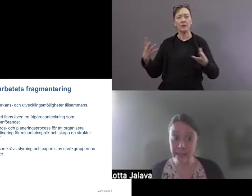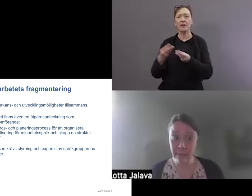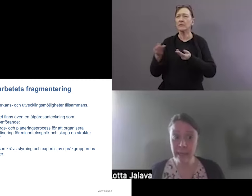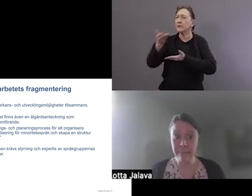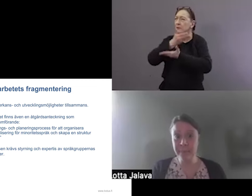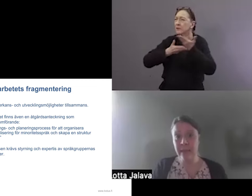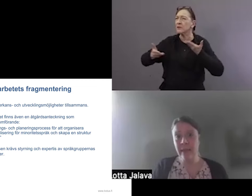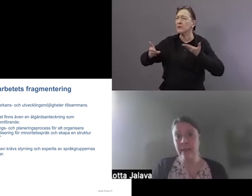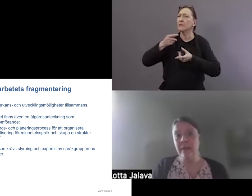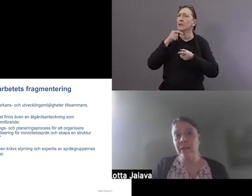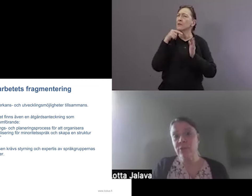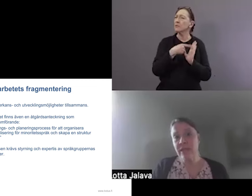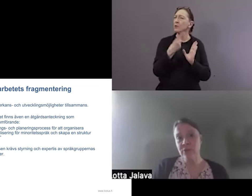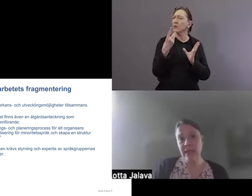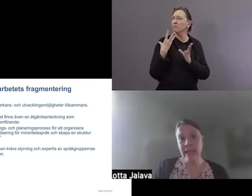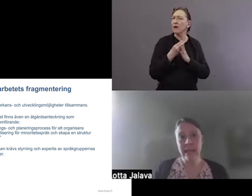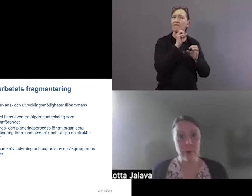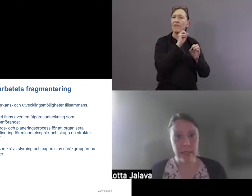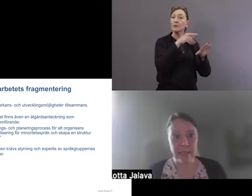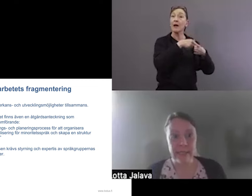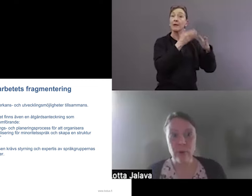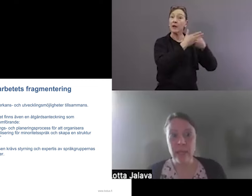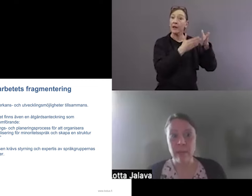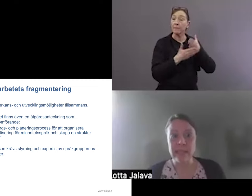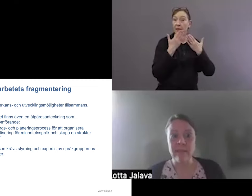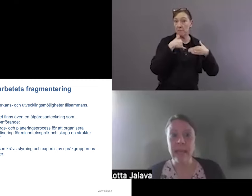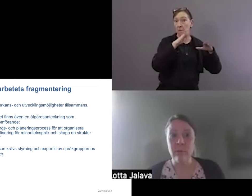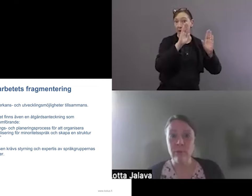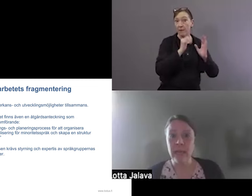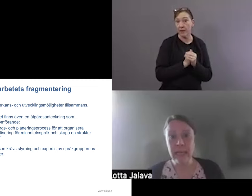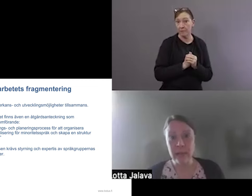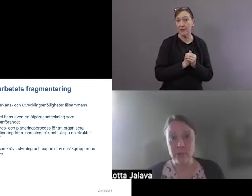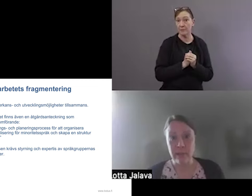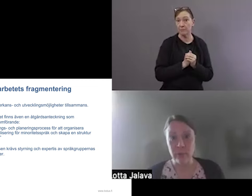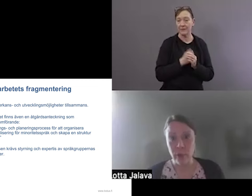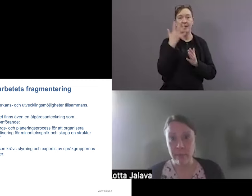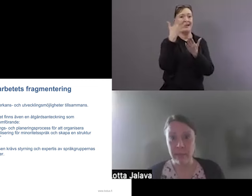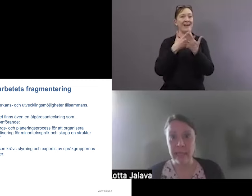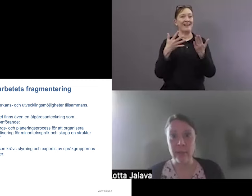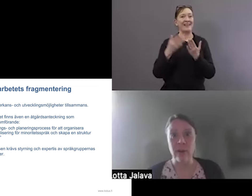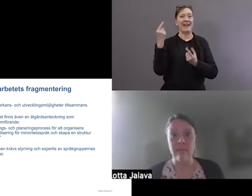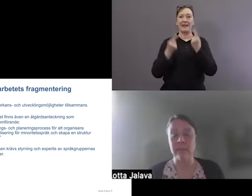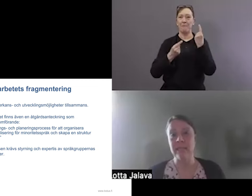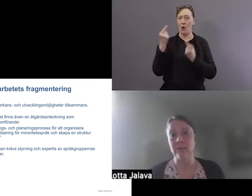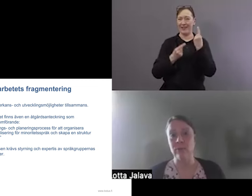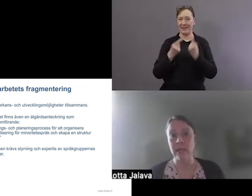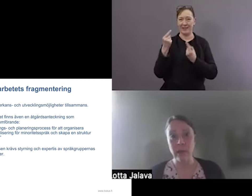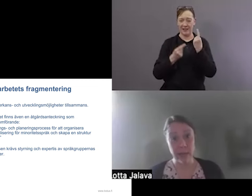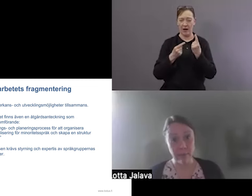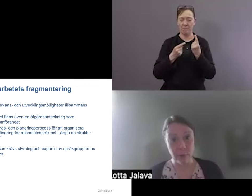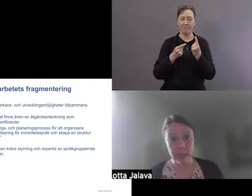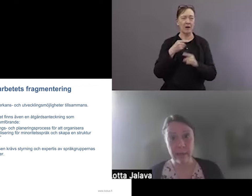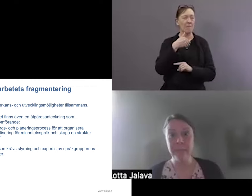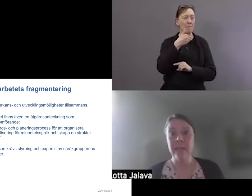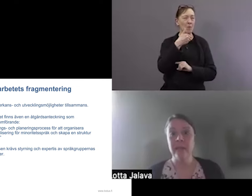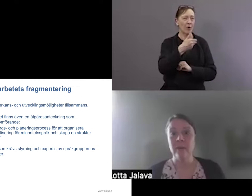yhteisenä rintamana. Mä nostin tuossa kielipoliittisesta ohjelmasta vielä yhden kiinnostavan toimenpiteen, joka varmasti tulee